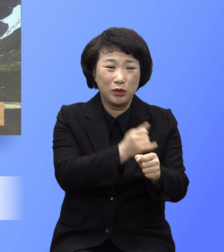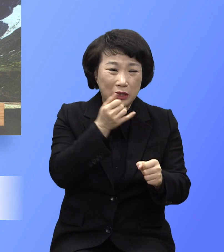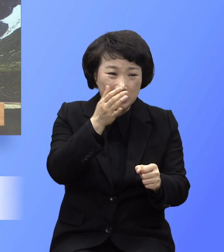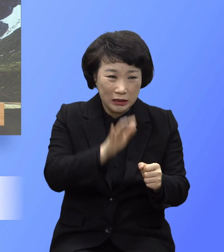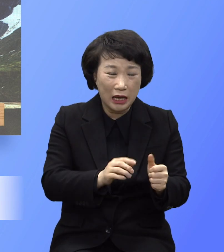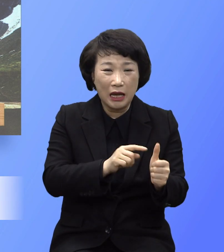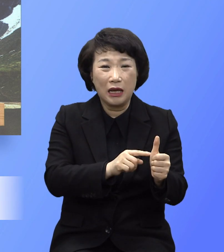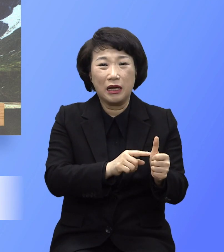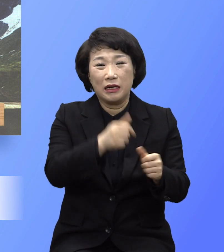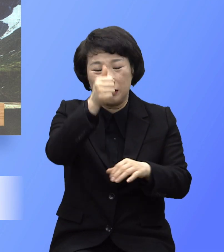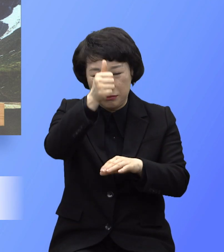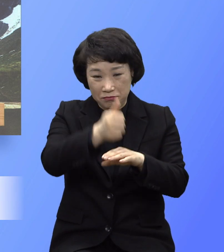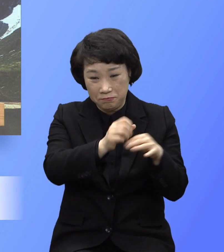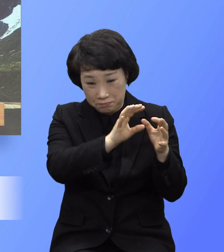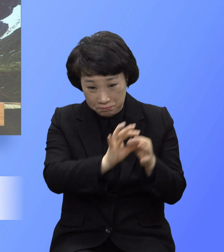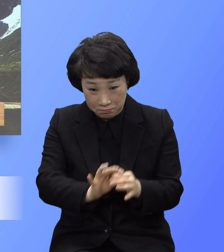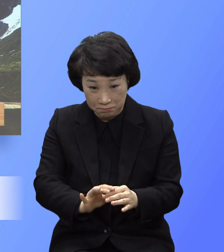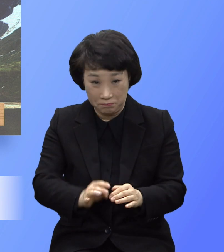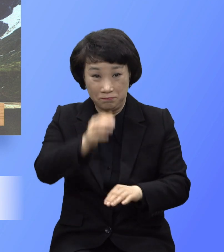끝까지